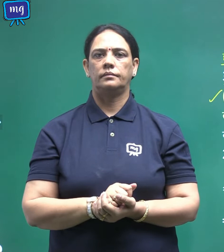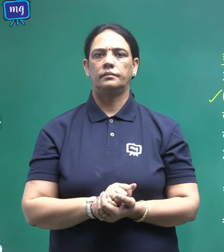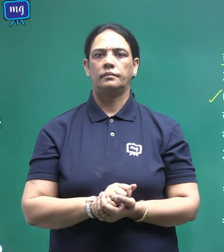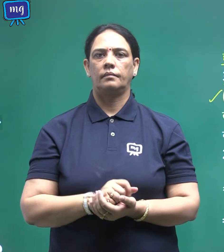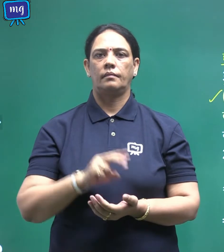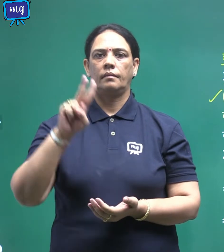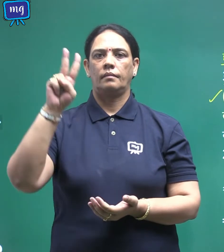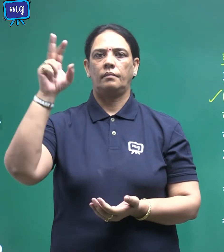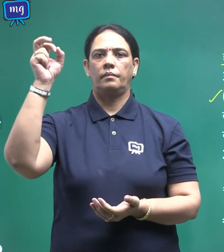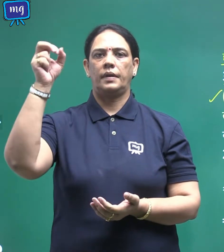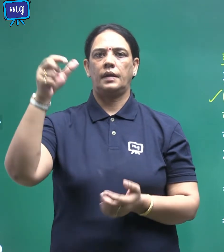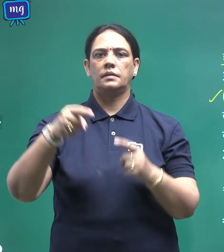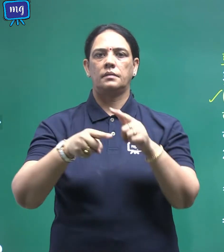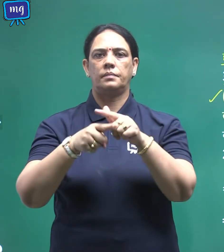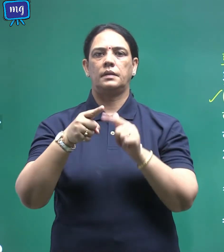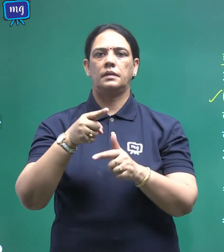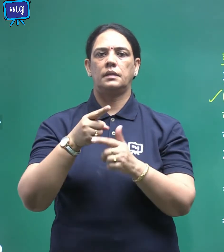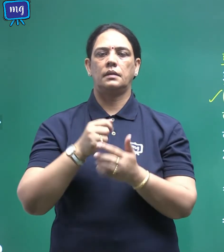20%